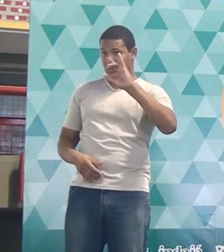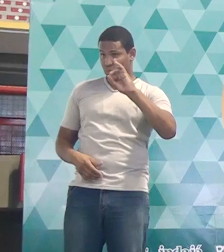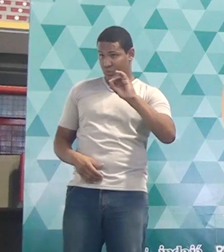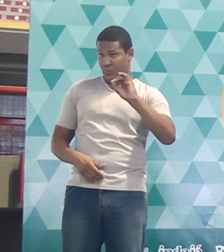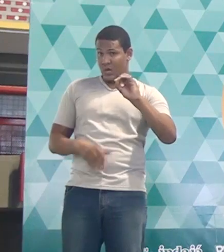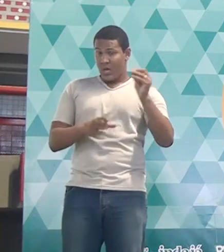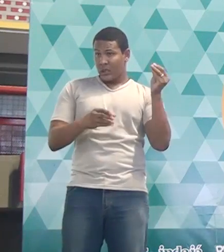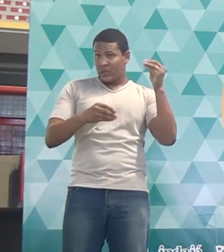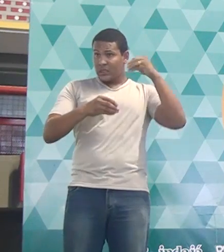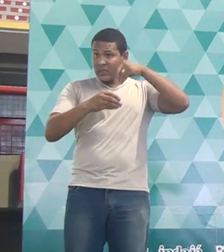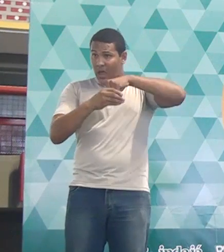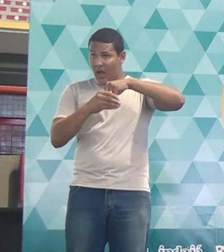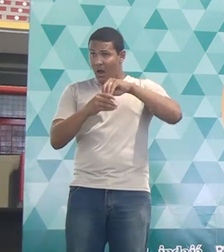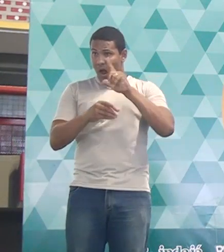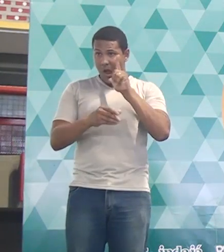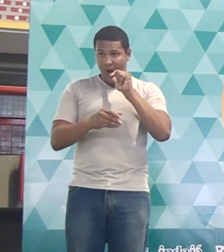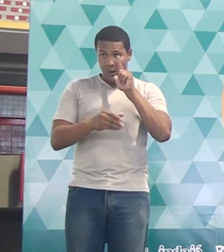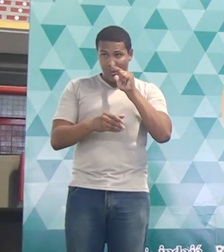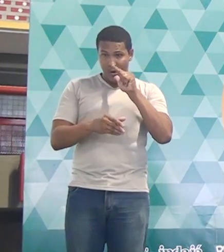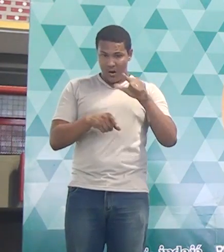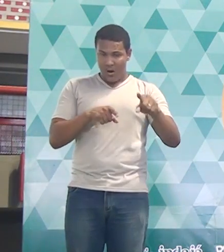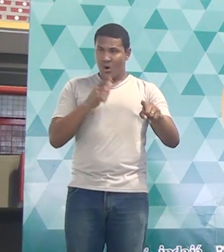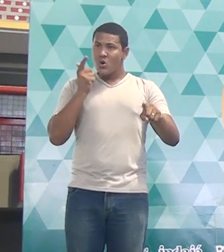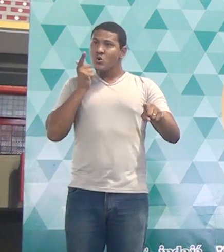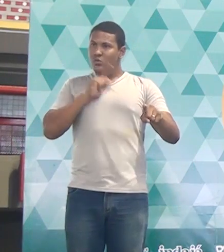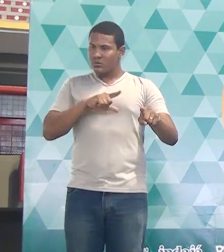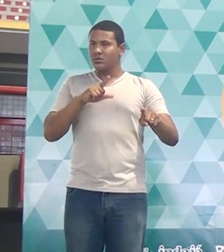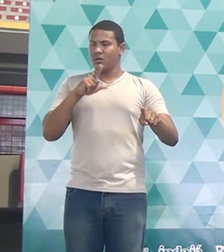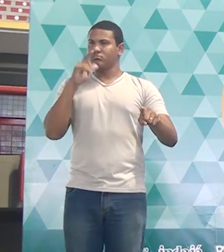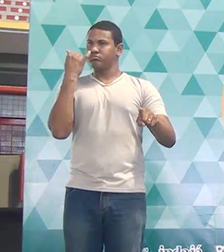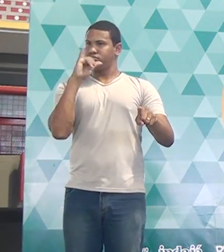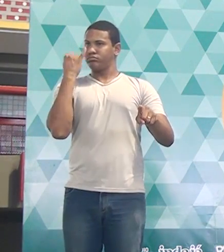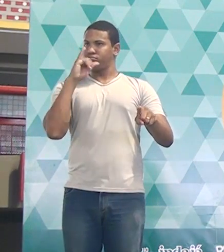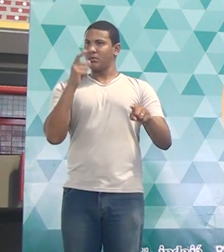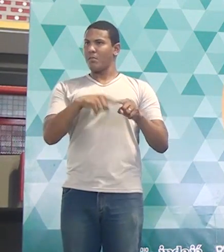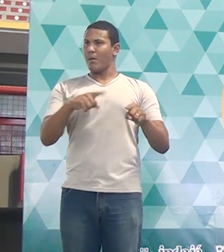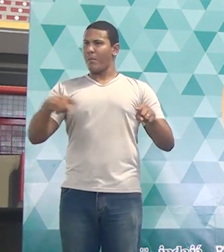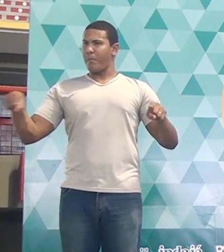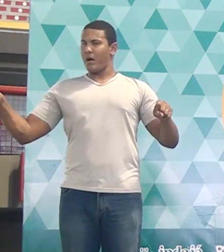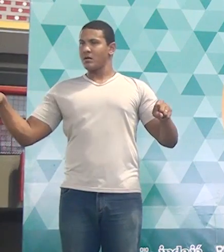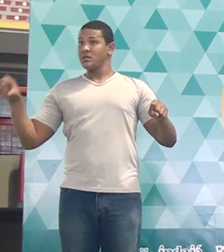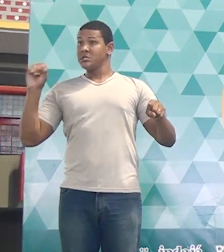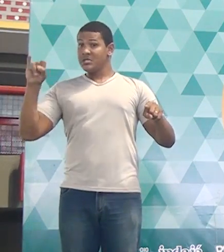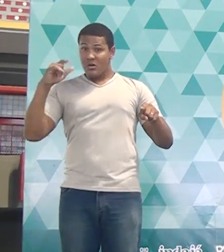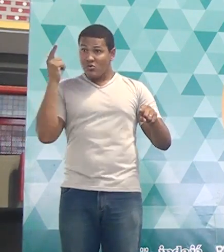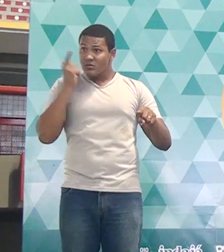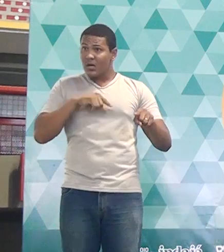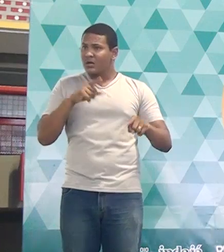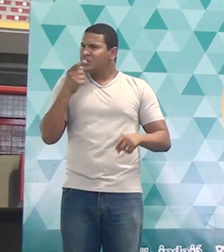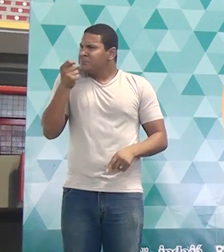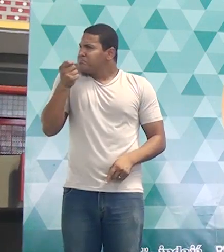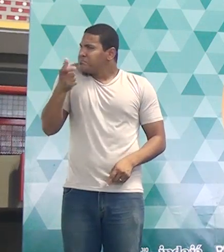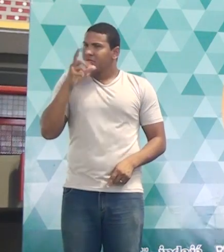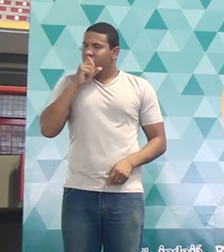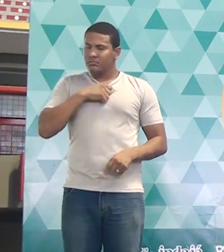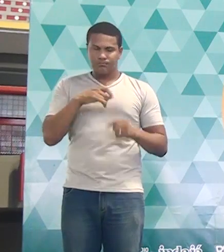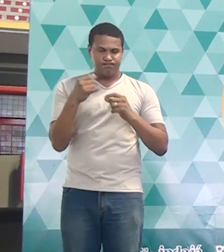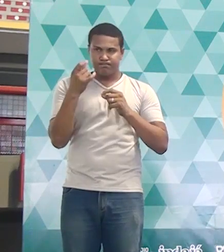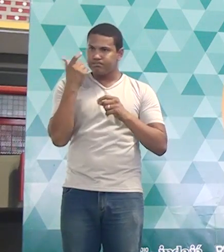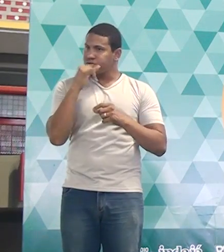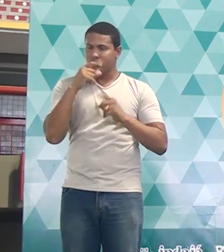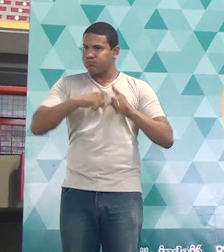melhor a condutividade que ele provoca, mais forte ele é. Por quê? Como é que eu explico